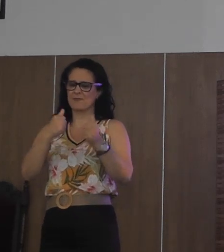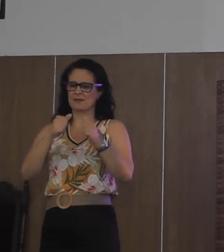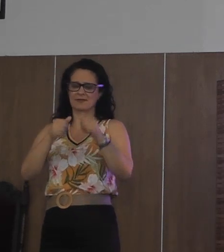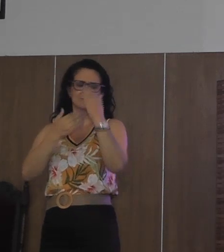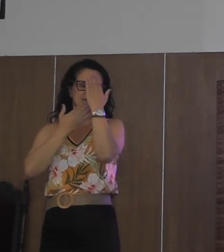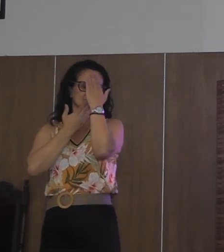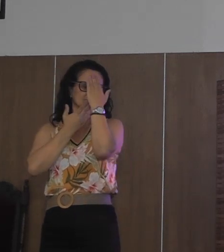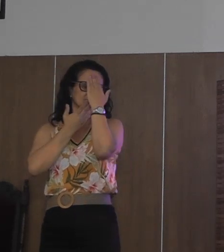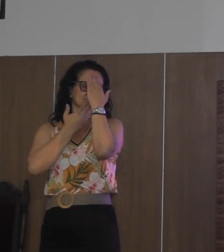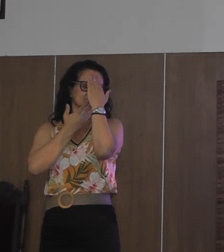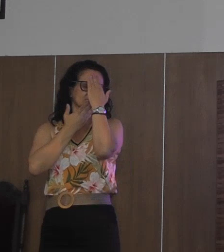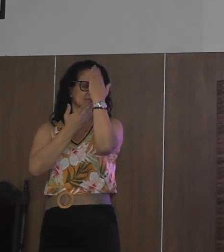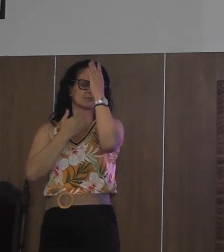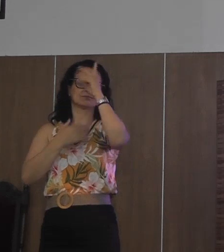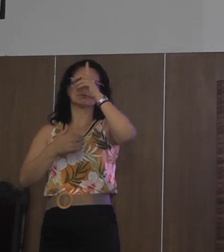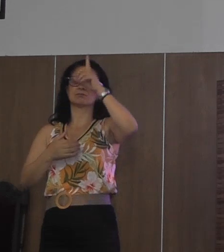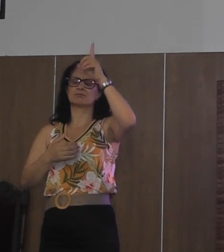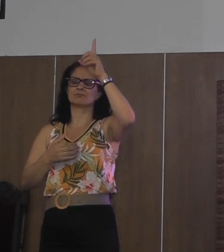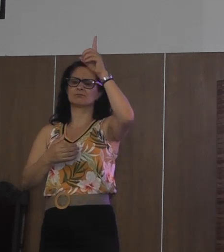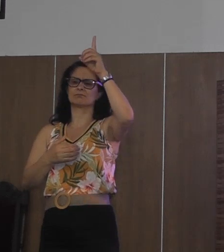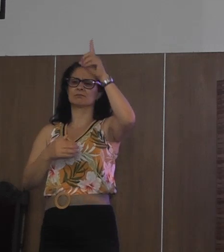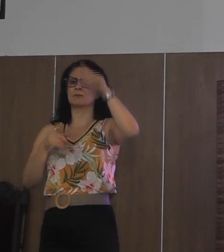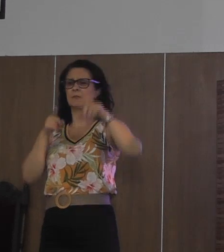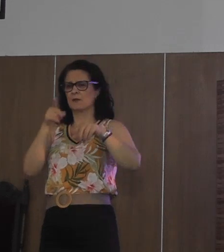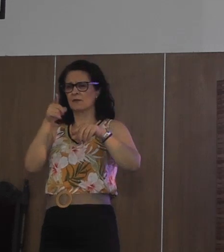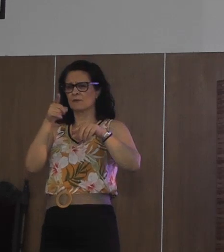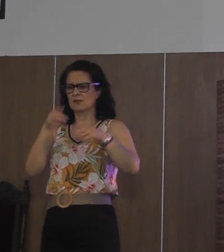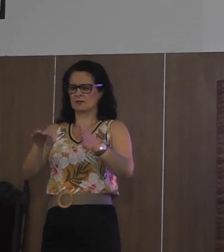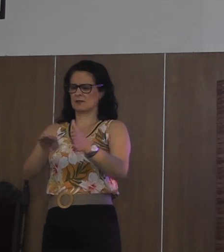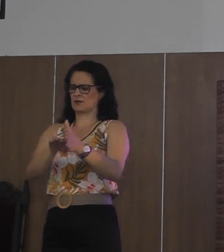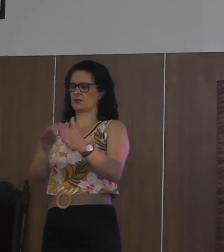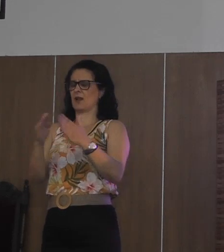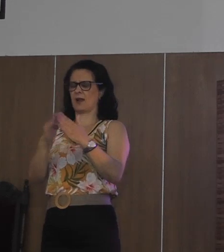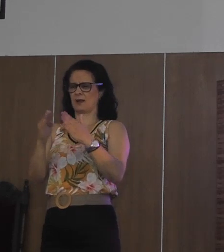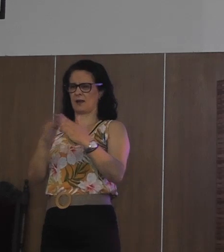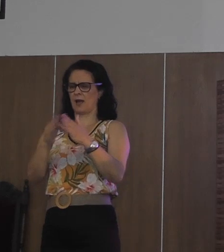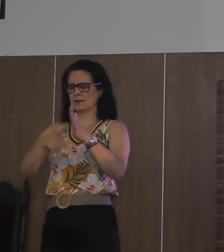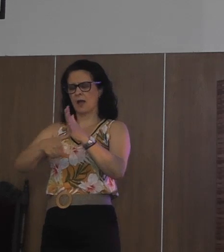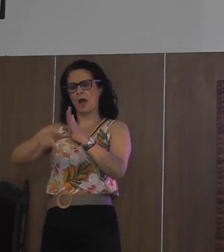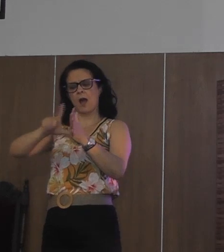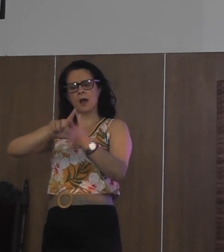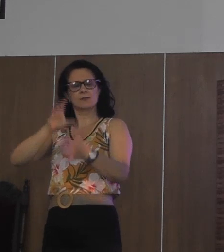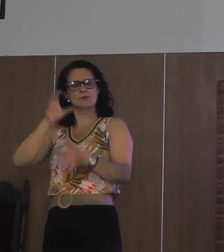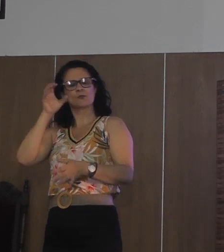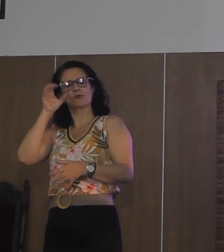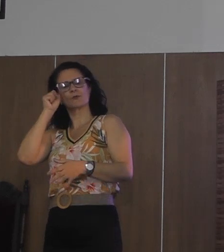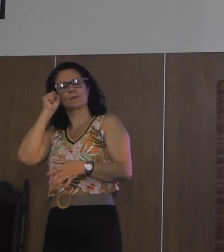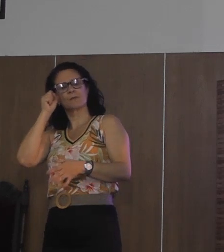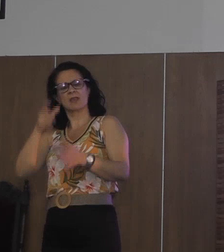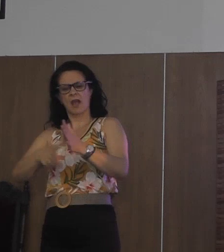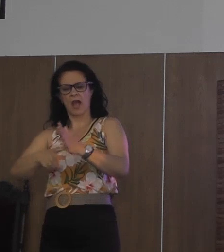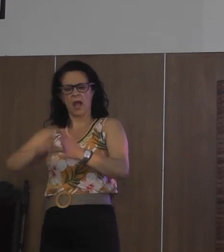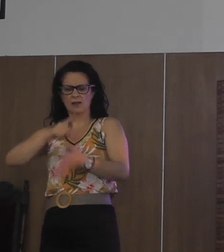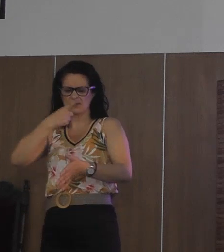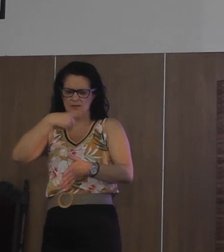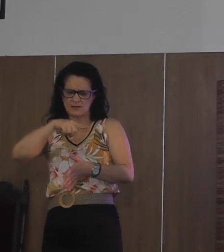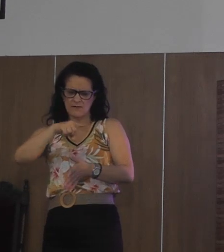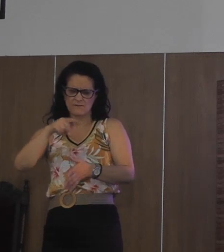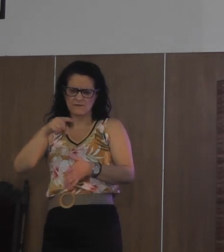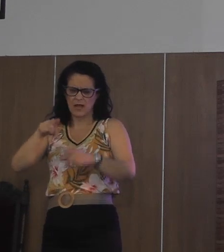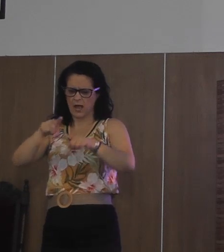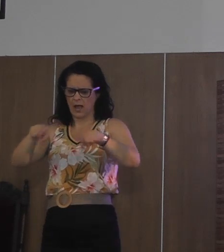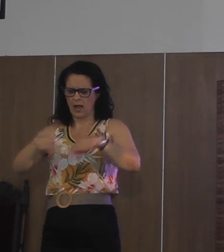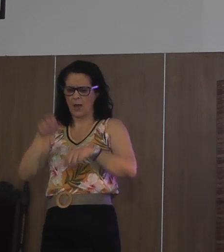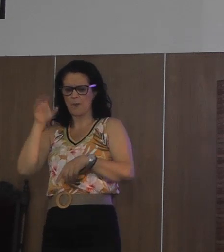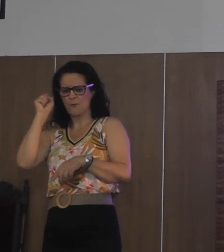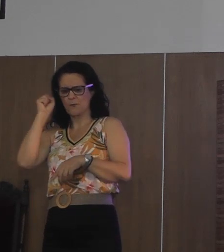orar, você ir na sua casa na hora que for orar, talvez antes de dormir ou agora, agradecer. Não tem